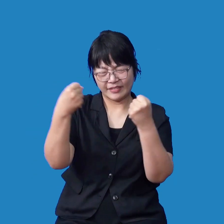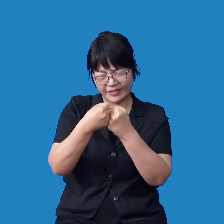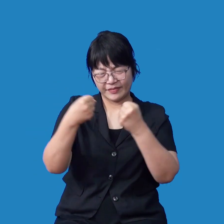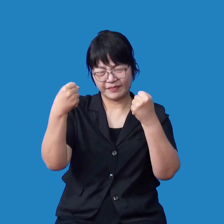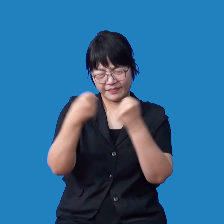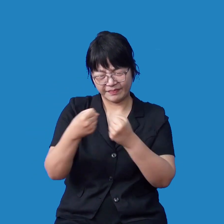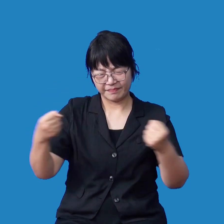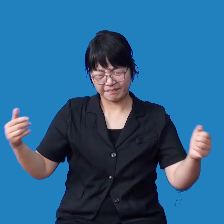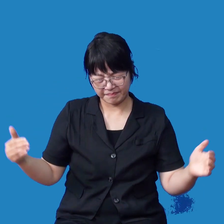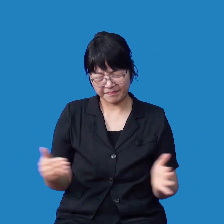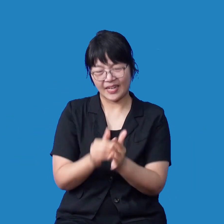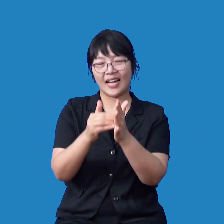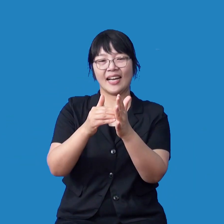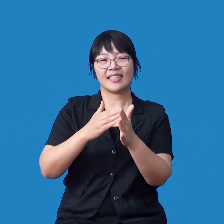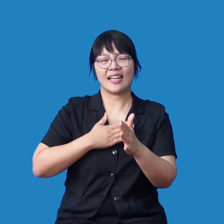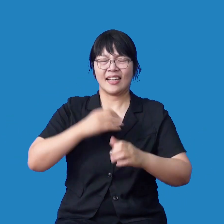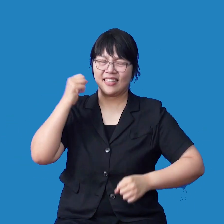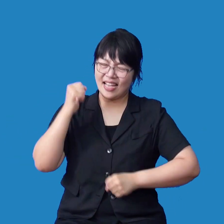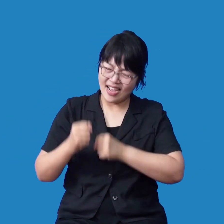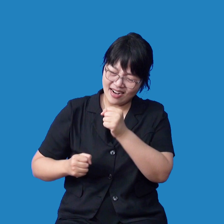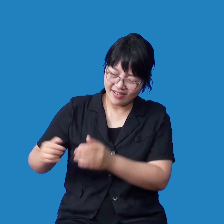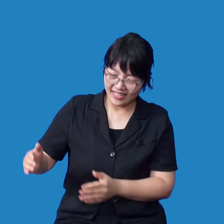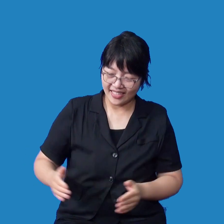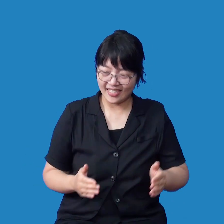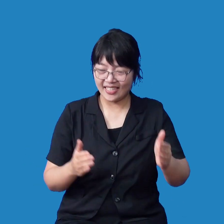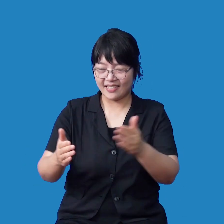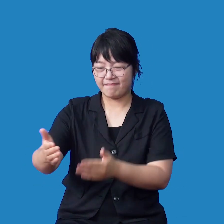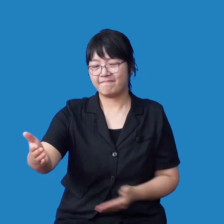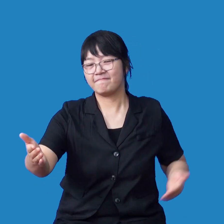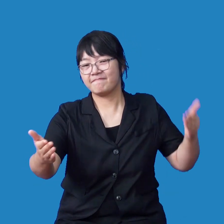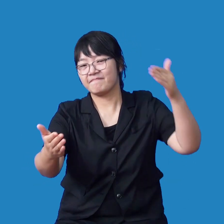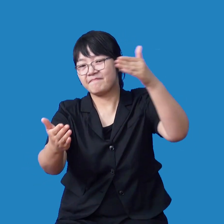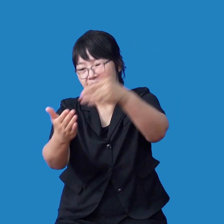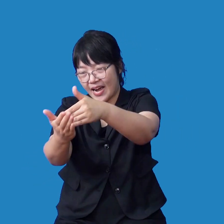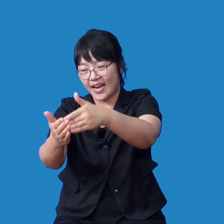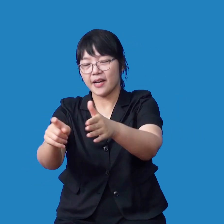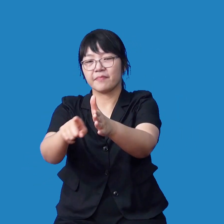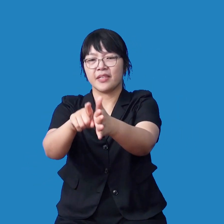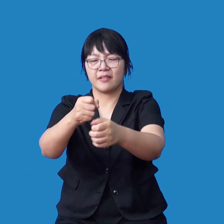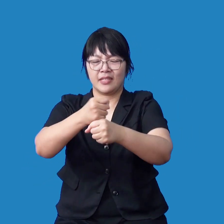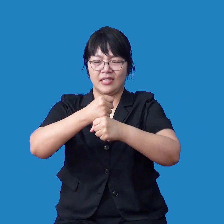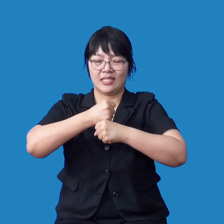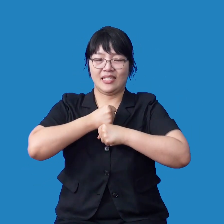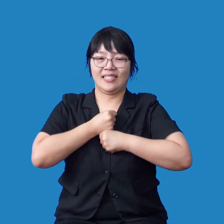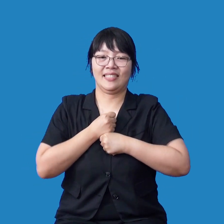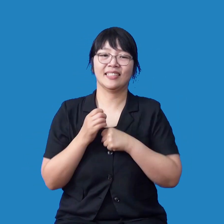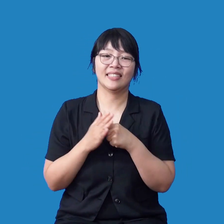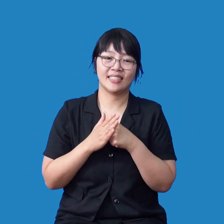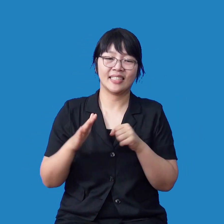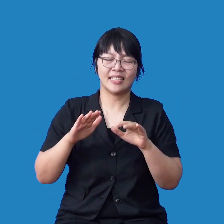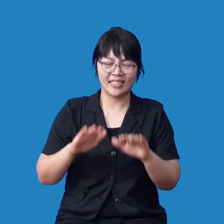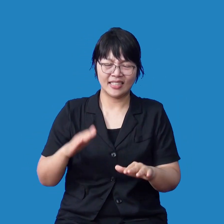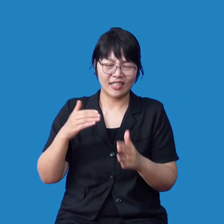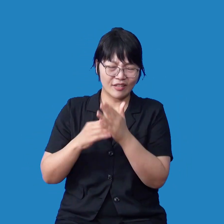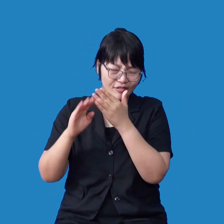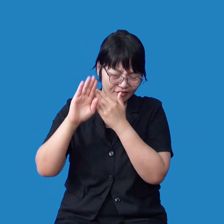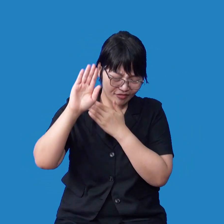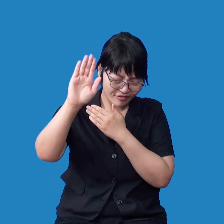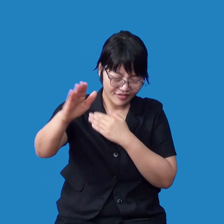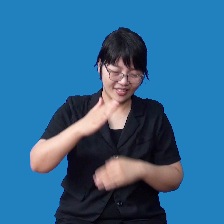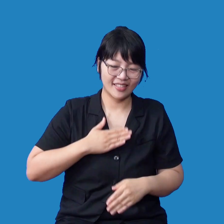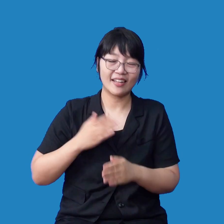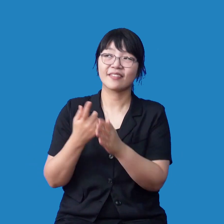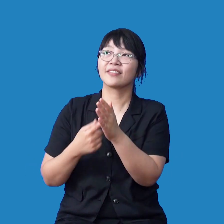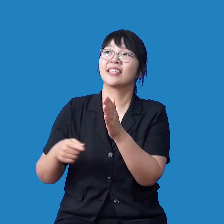싸움을 싸우고 나의 달려갈 길을 마치고 믿음을 지켰으니 이제 후로는